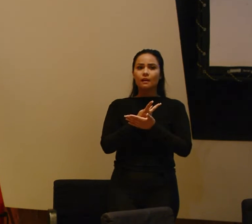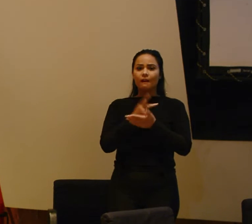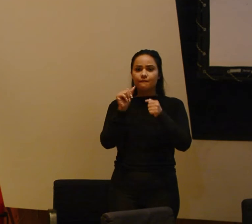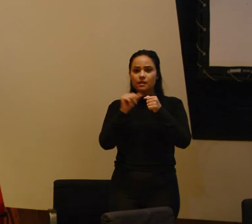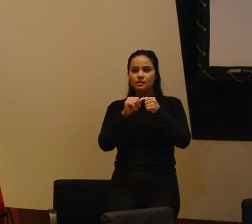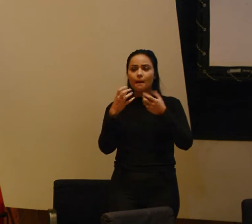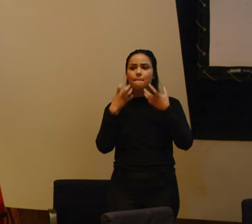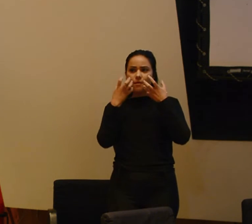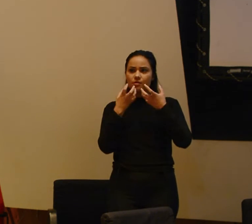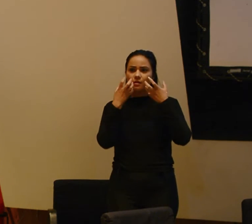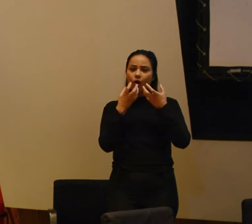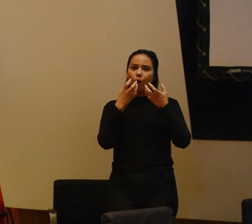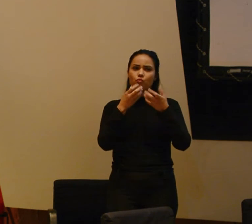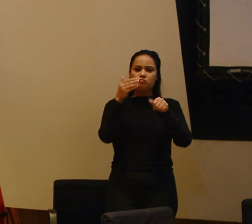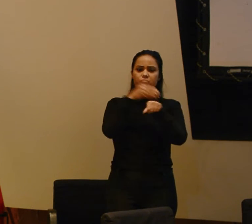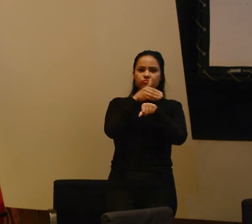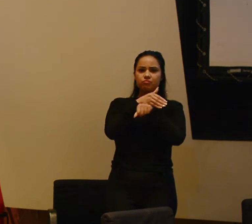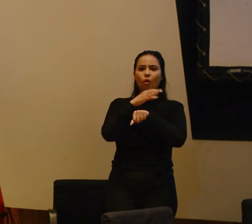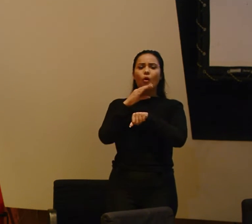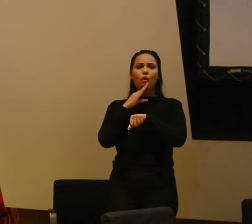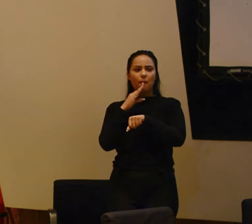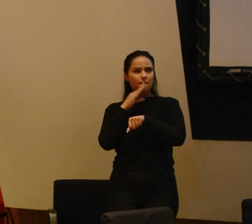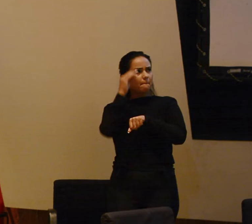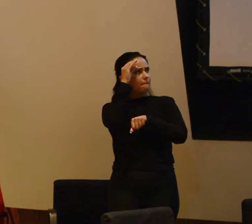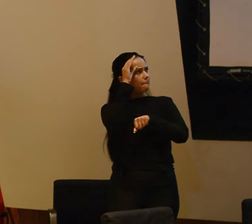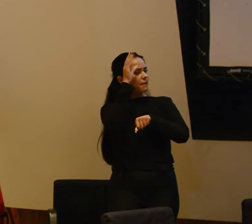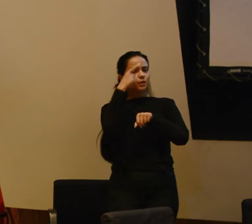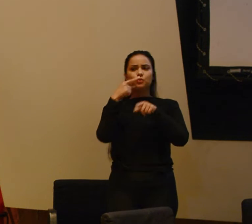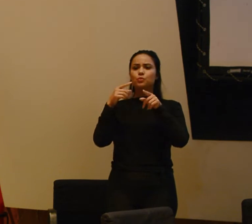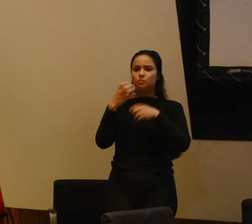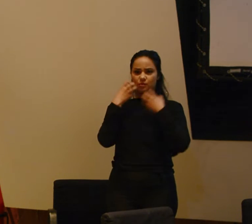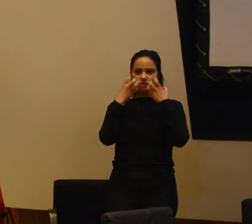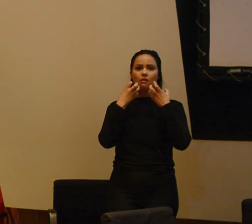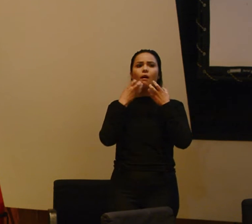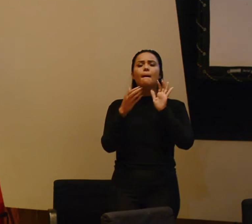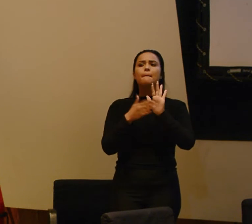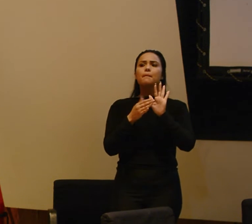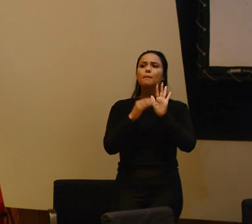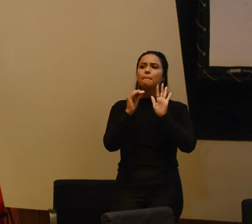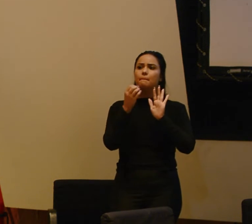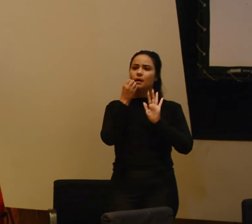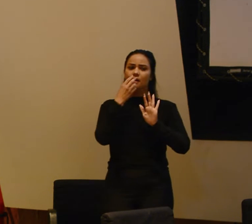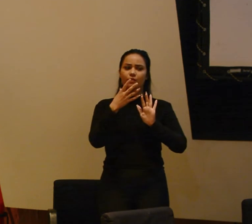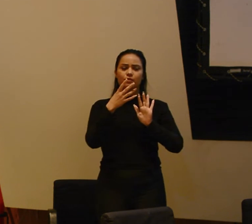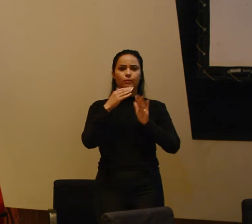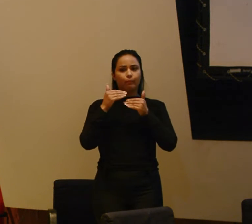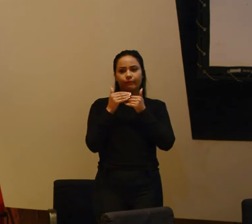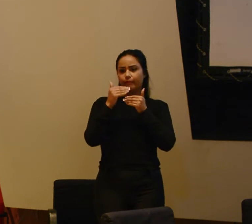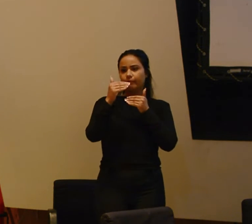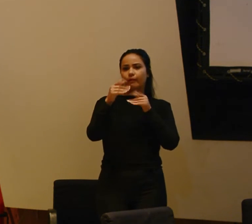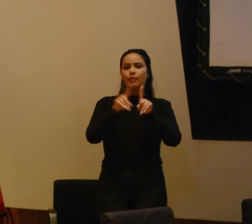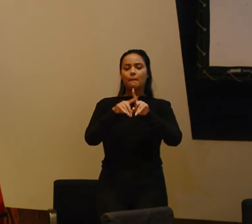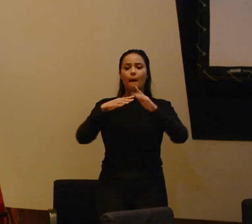com objetivo de aquisição de conhecimento musical, como a aprendizagem musical, promovem aí um benefício imenso, e